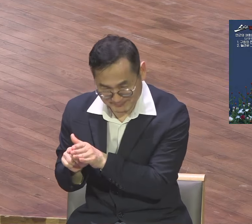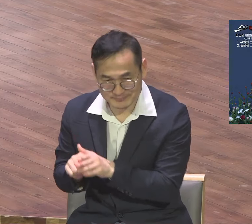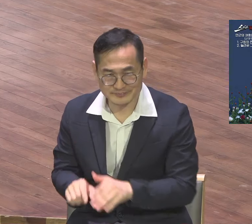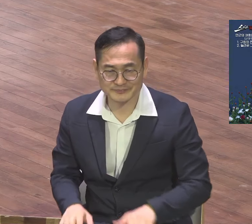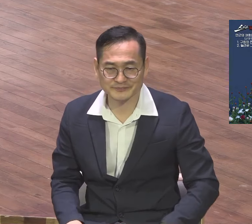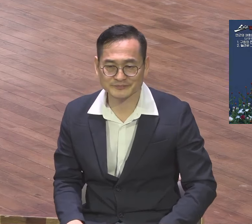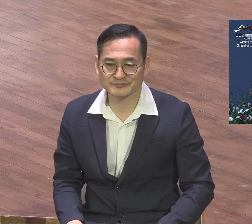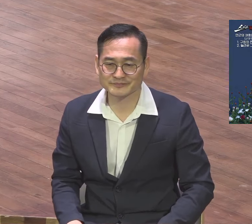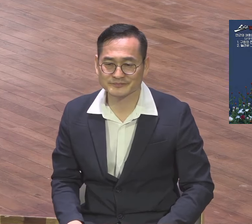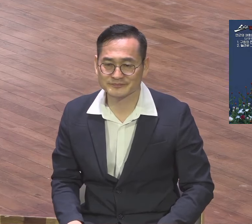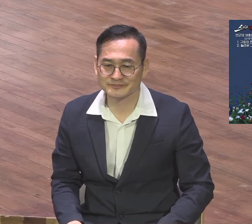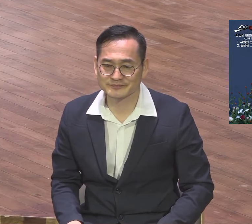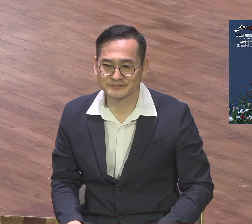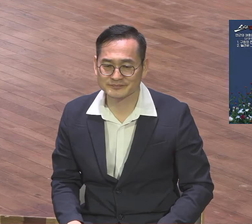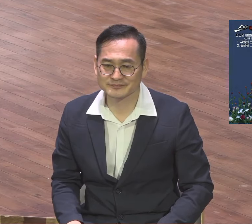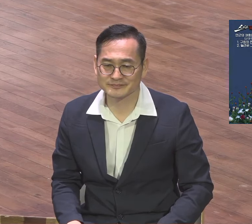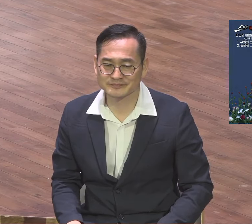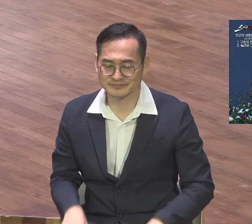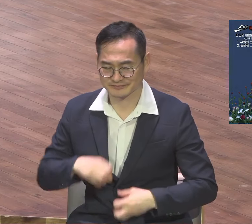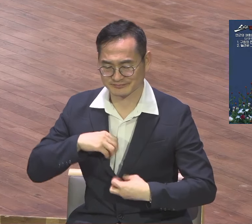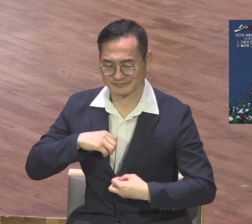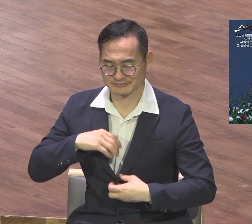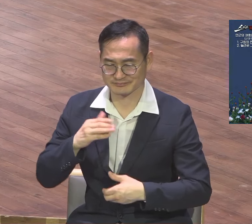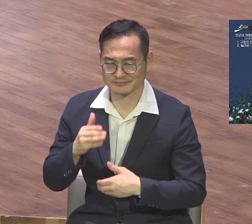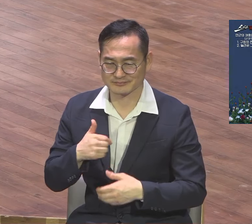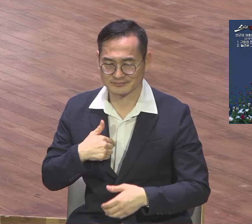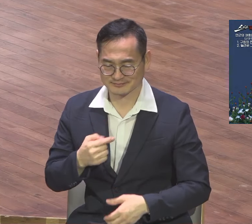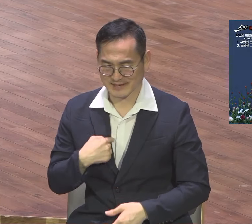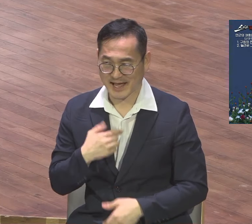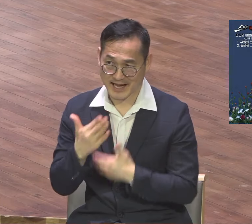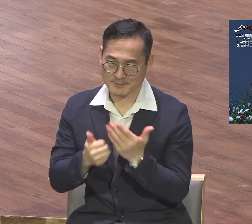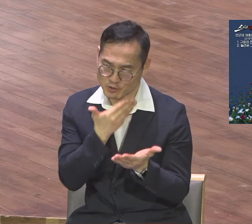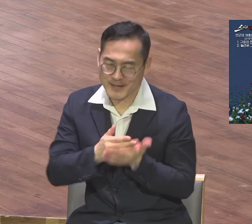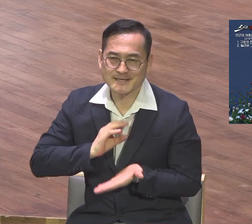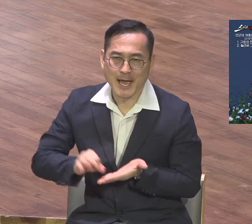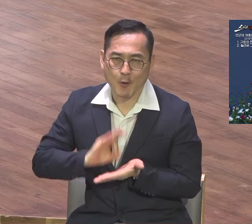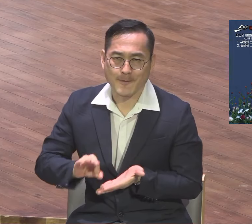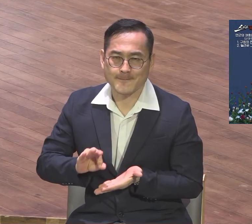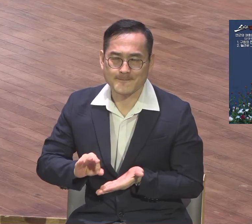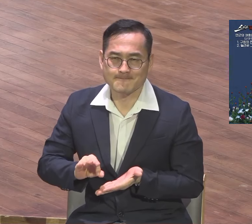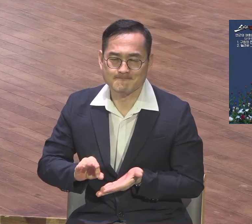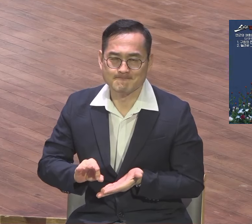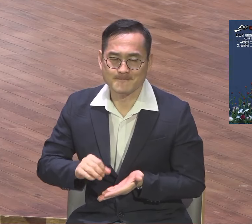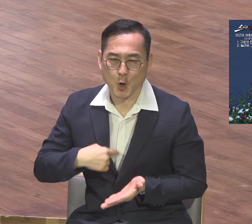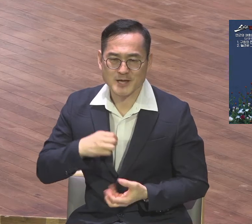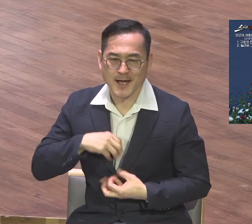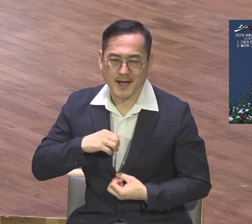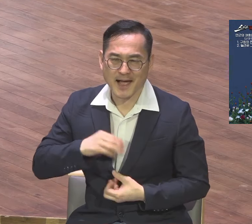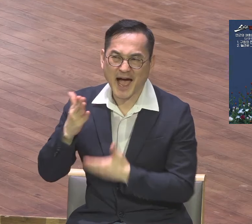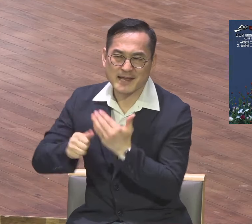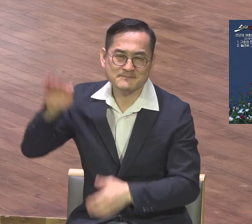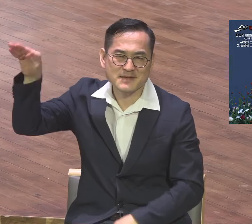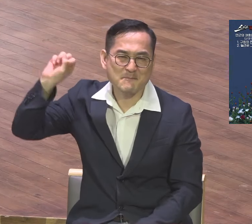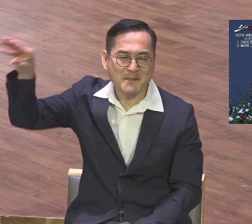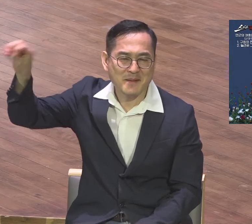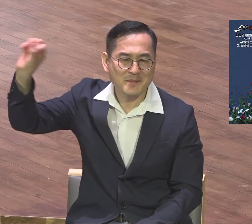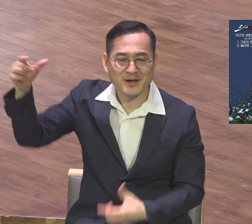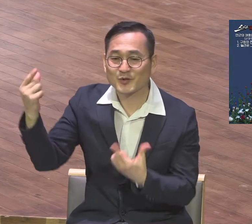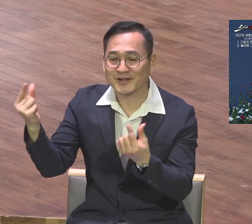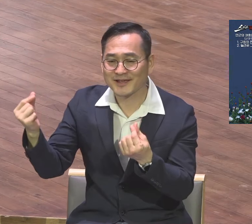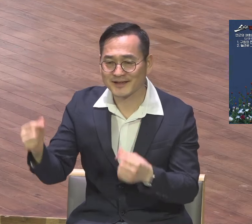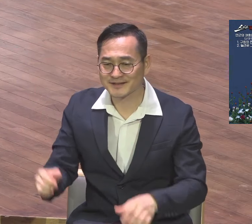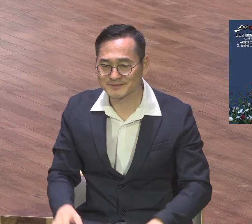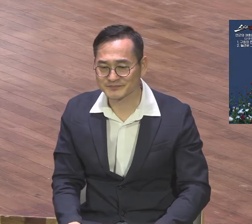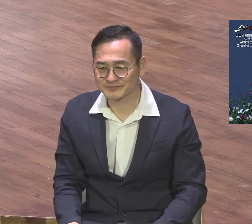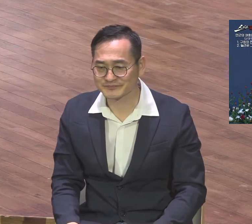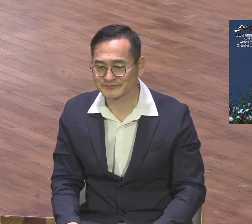들으라고 말하는 사람하고 대화하면서도 하나님 들으라고 말하라니까 하나님 듣고 응답하라 해 주실 줄을 믿고 막